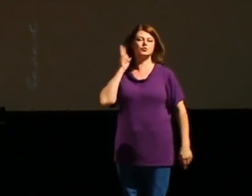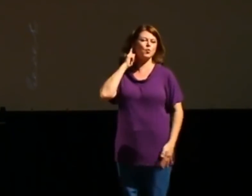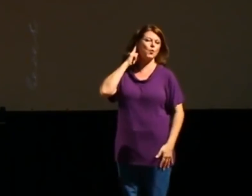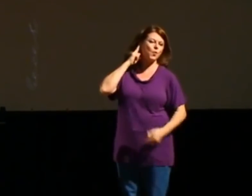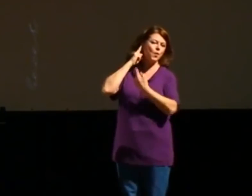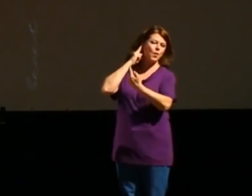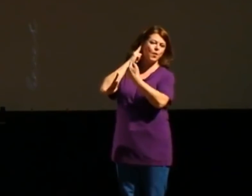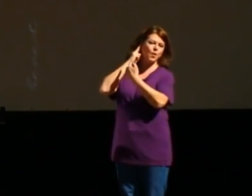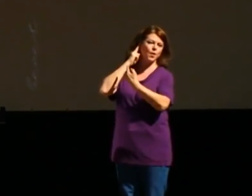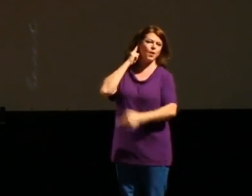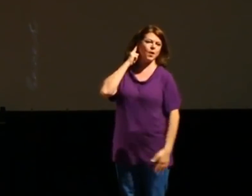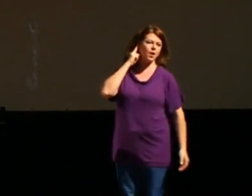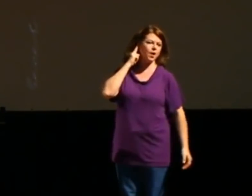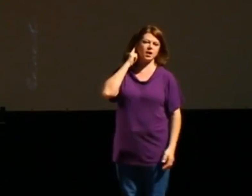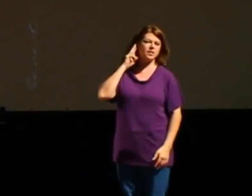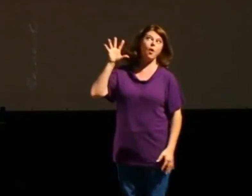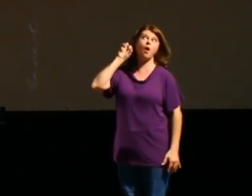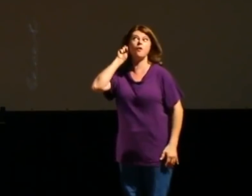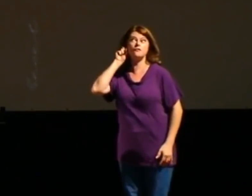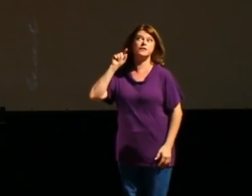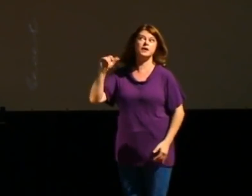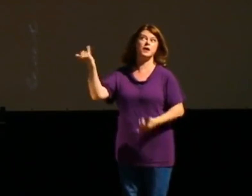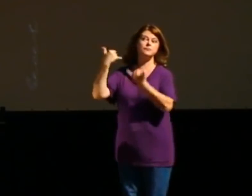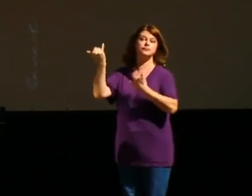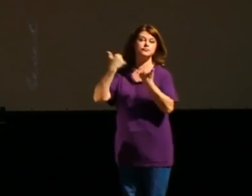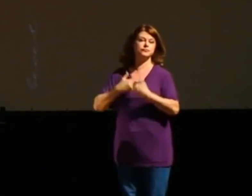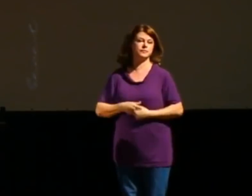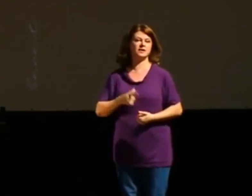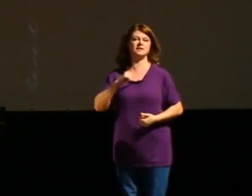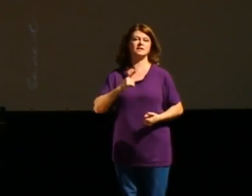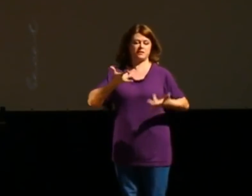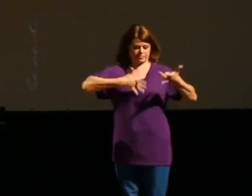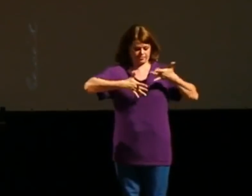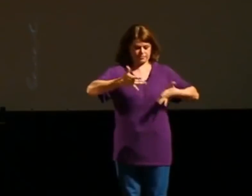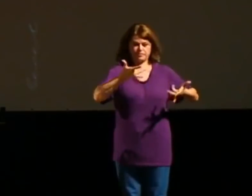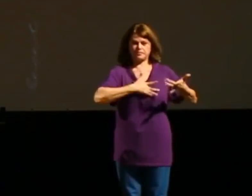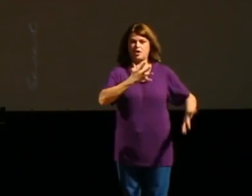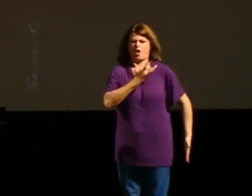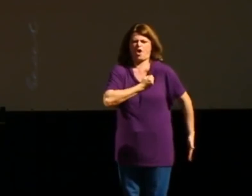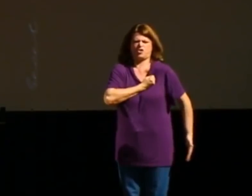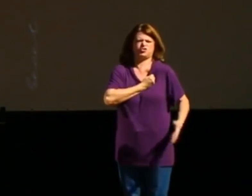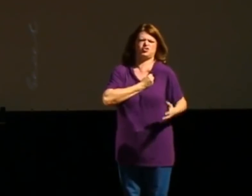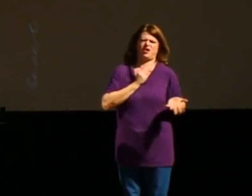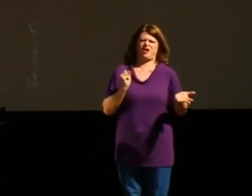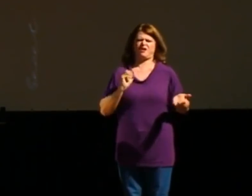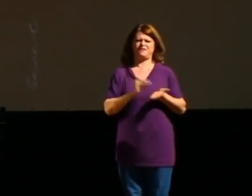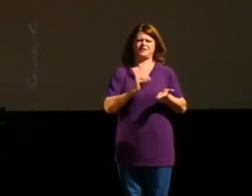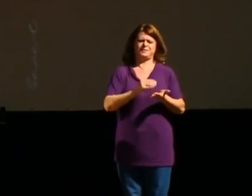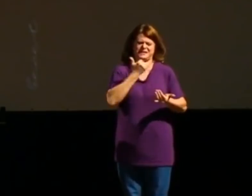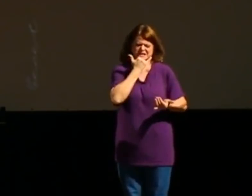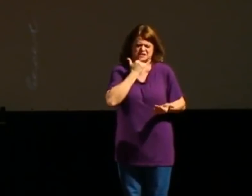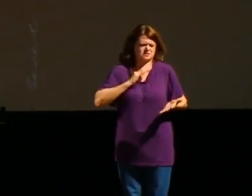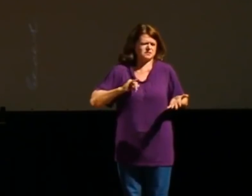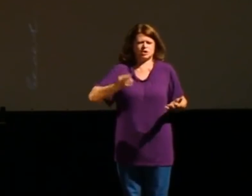Deus. Tem muita gente carregado de ofensas, de ódios, de amarguras. Tem muita gente